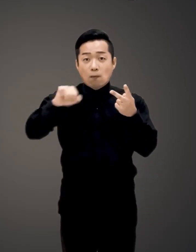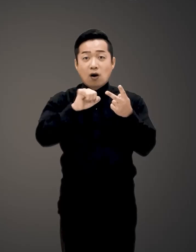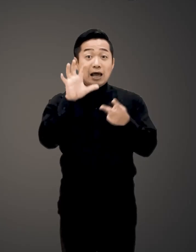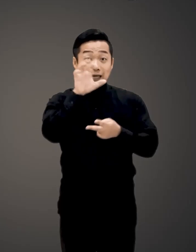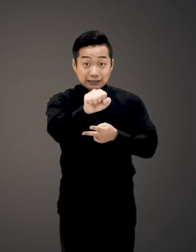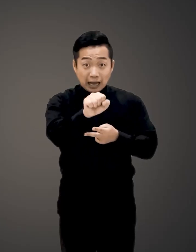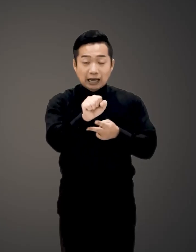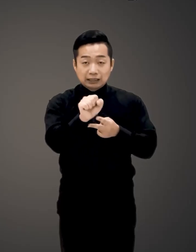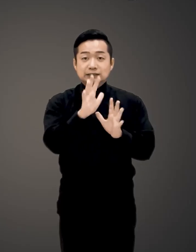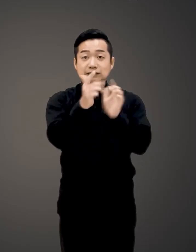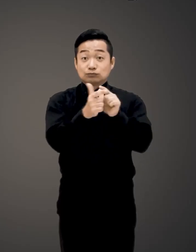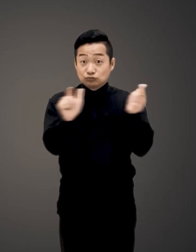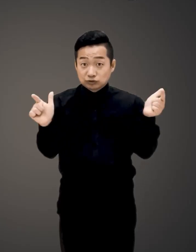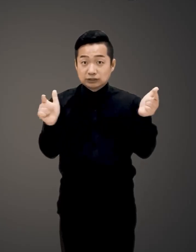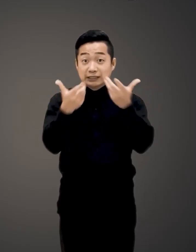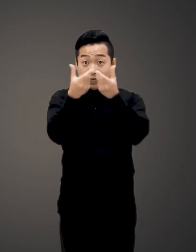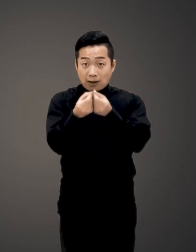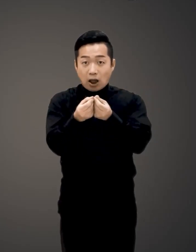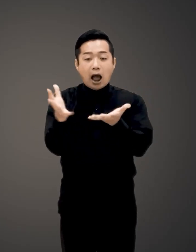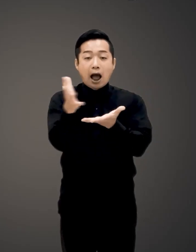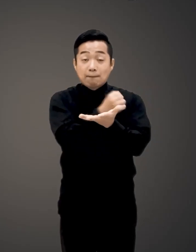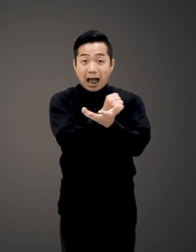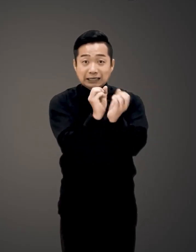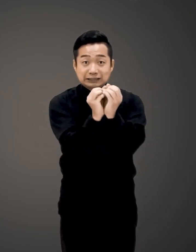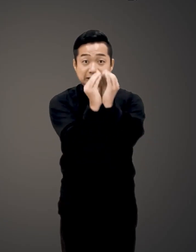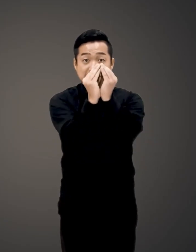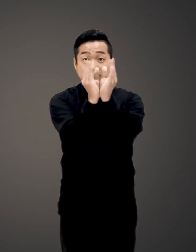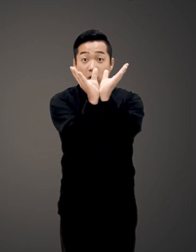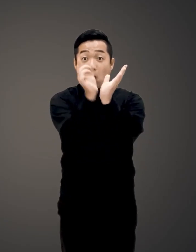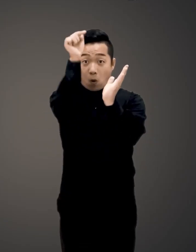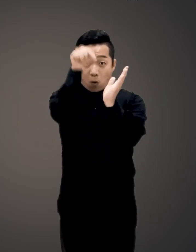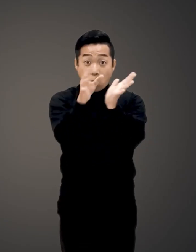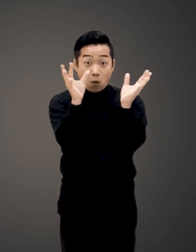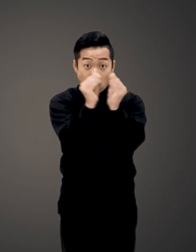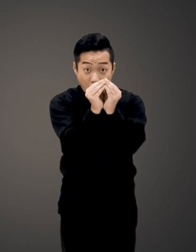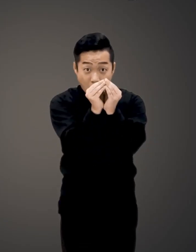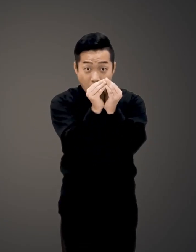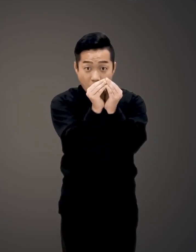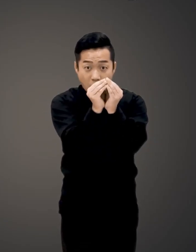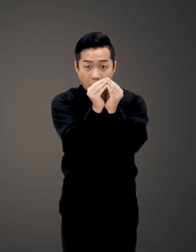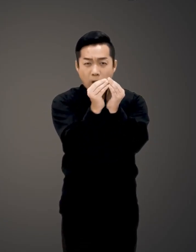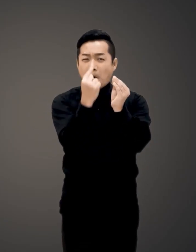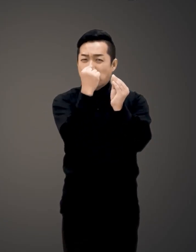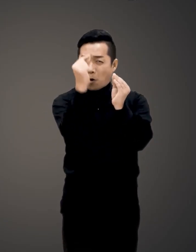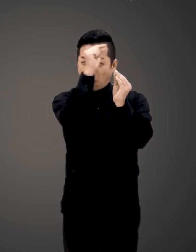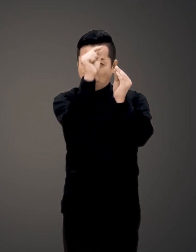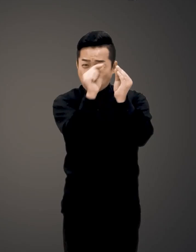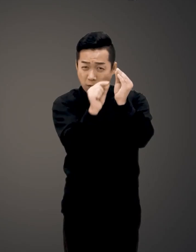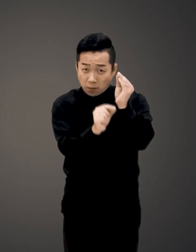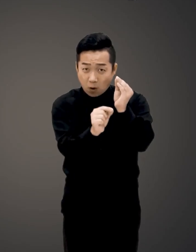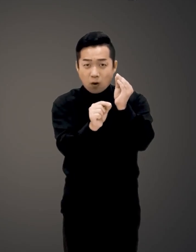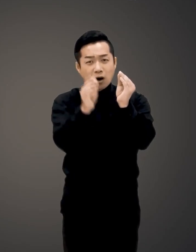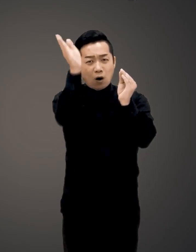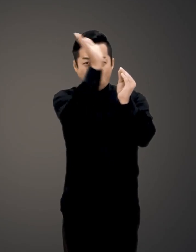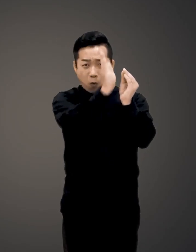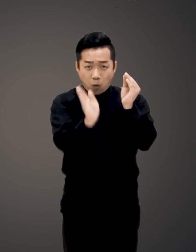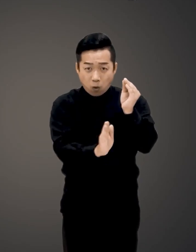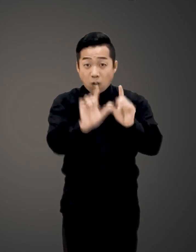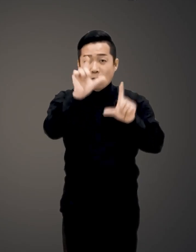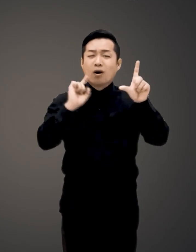또 벌레잡이 식물의 경우에는 뭐 파리지옥의 경우에는 그 가시의 어떤